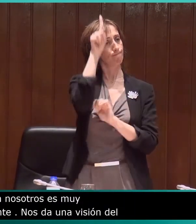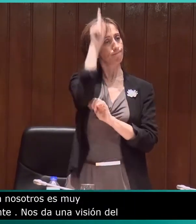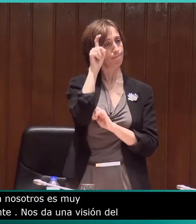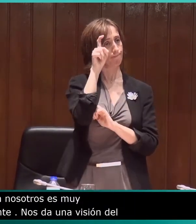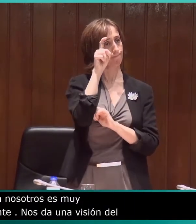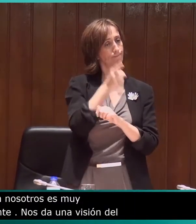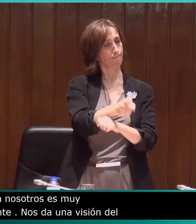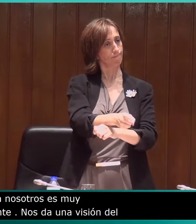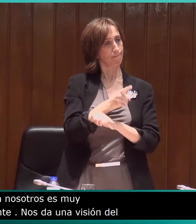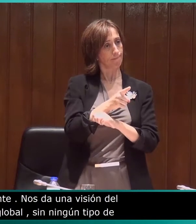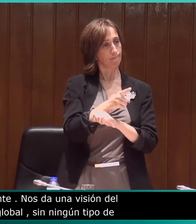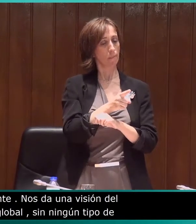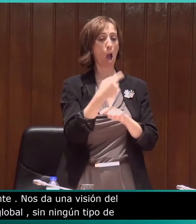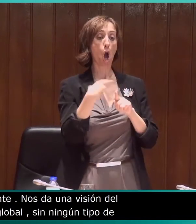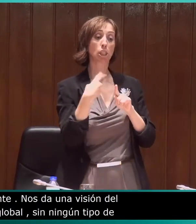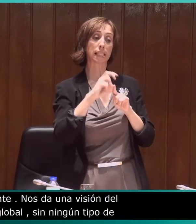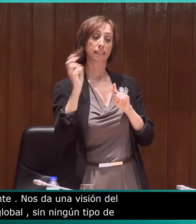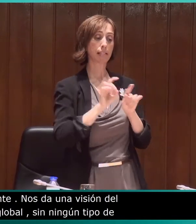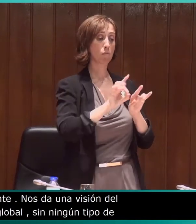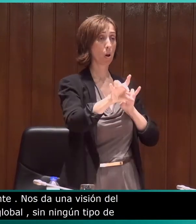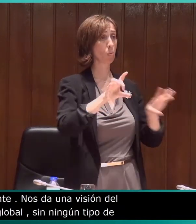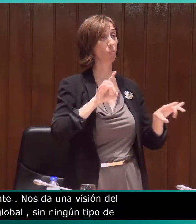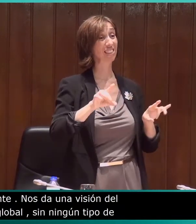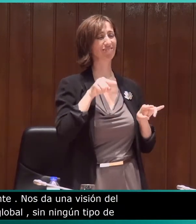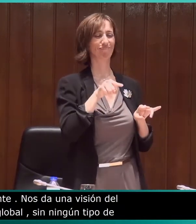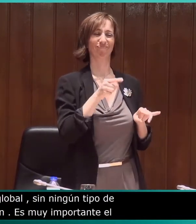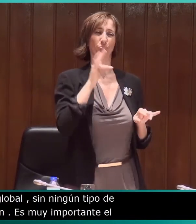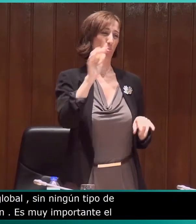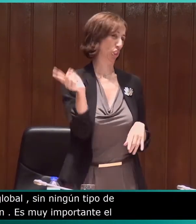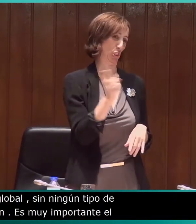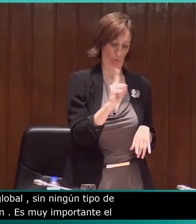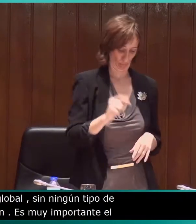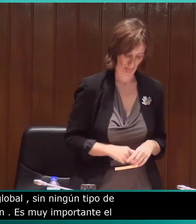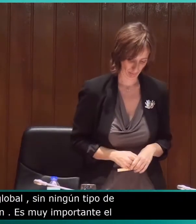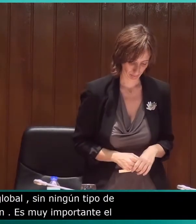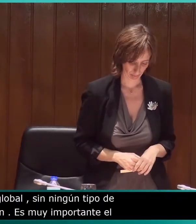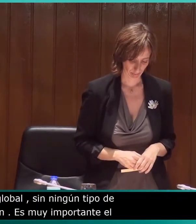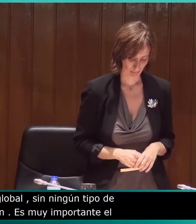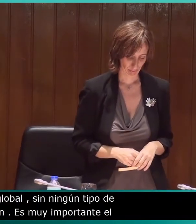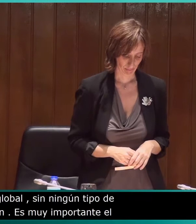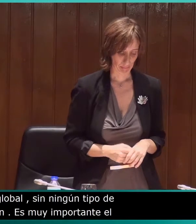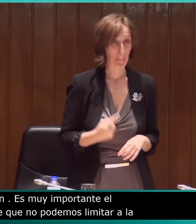podemos limitar a la persona ni obligar a eliminar una serie de elementos